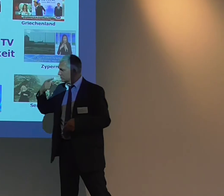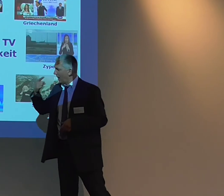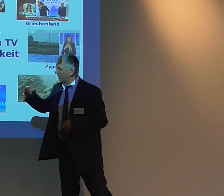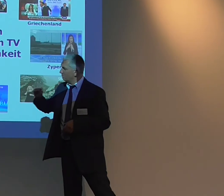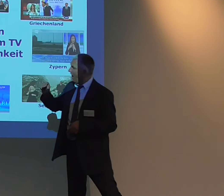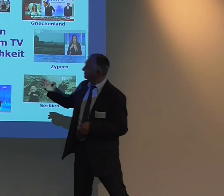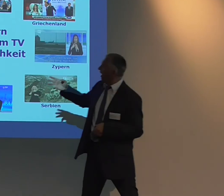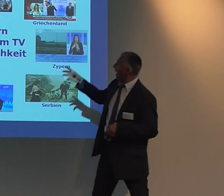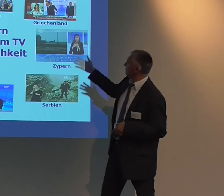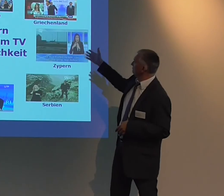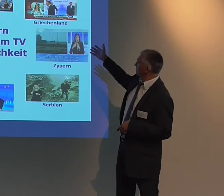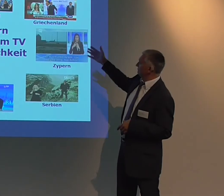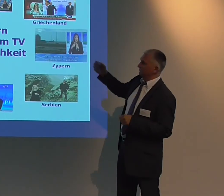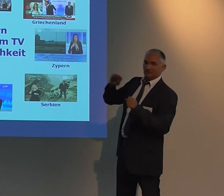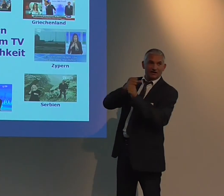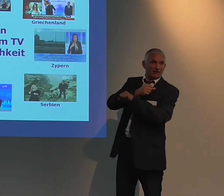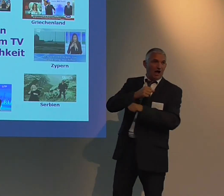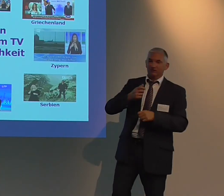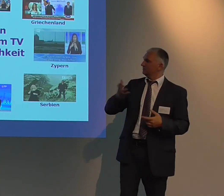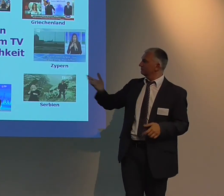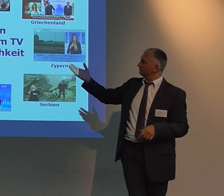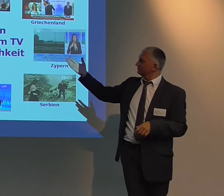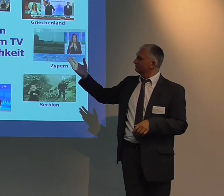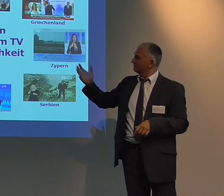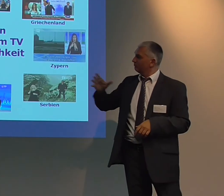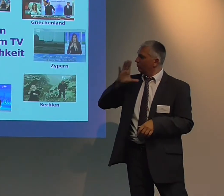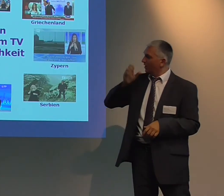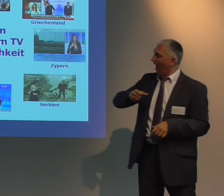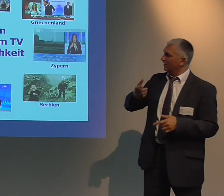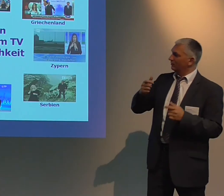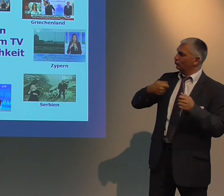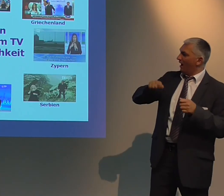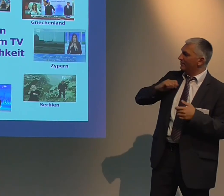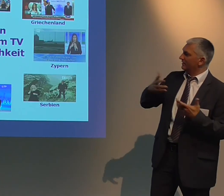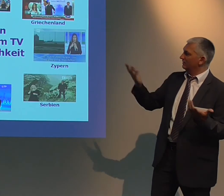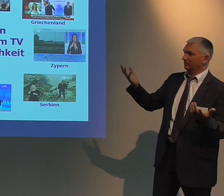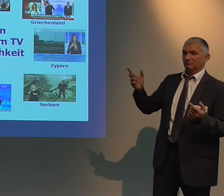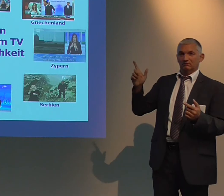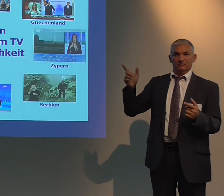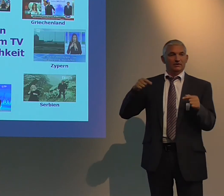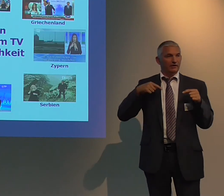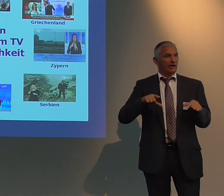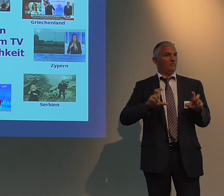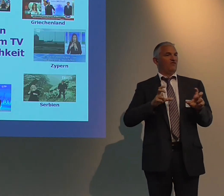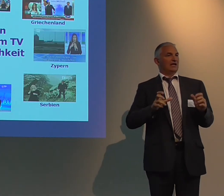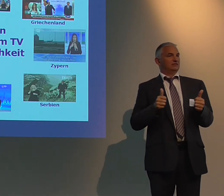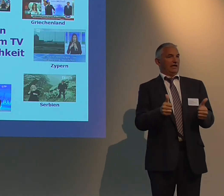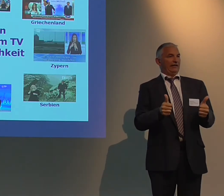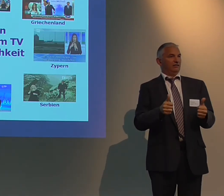aufgeführt. Also Russland, Malta, Griechenland, Bulgarien, Spanien. Und